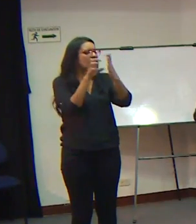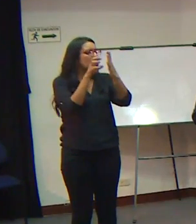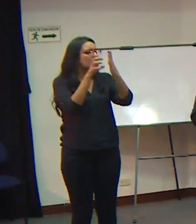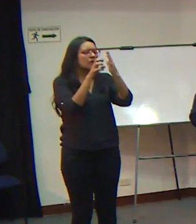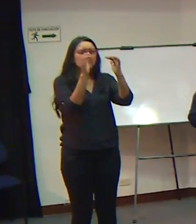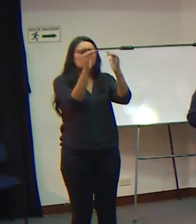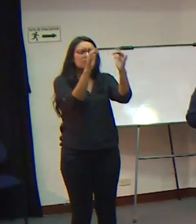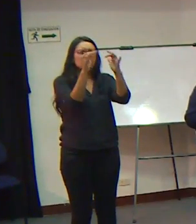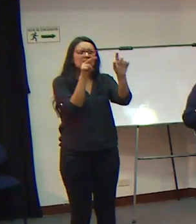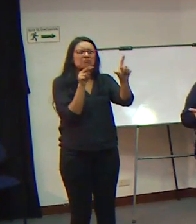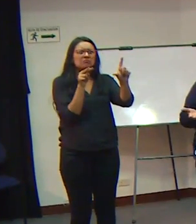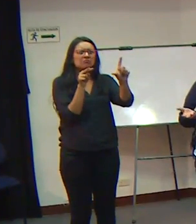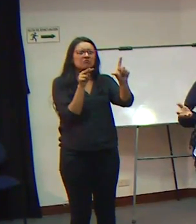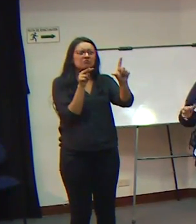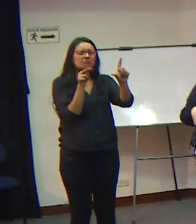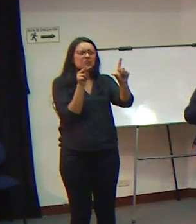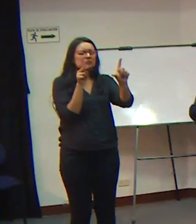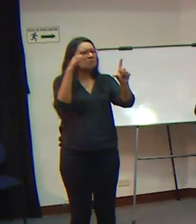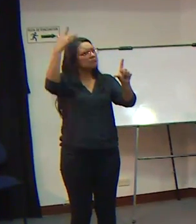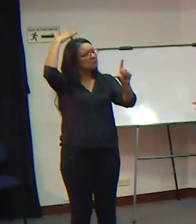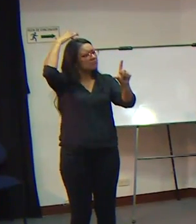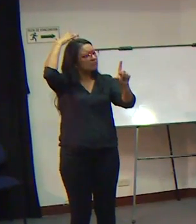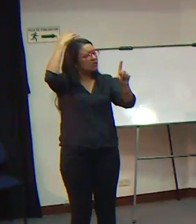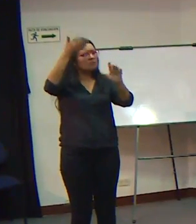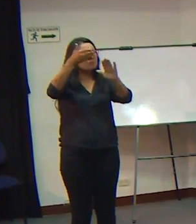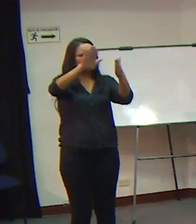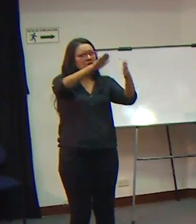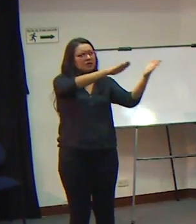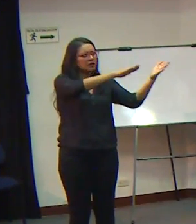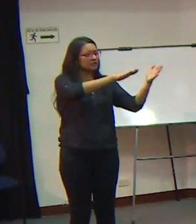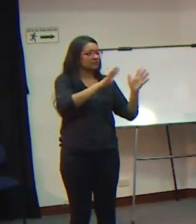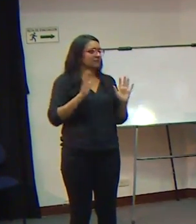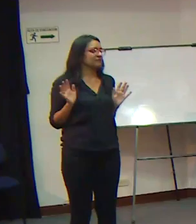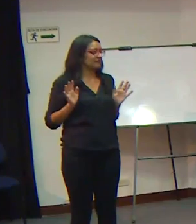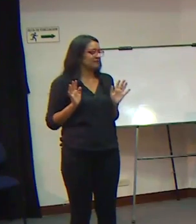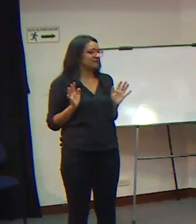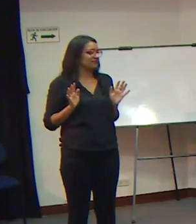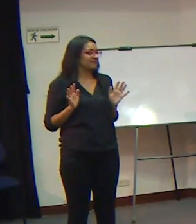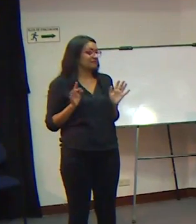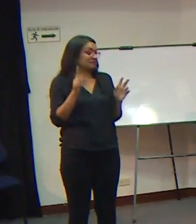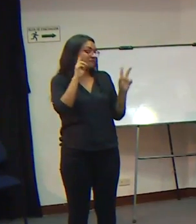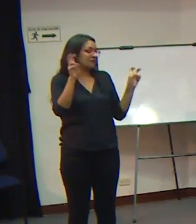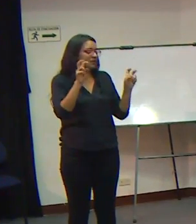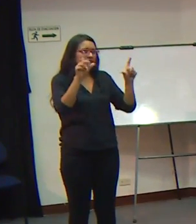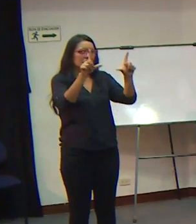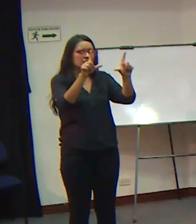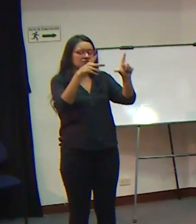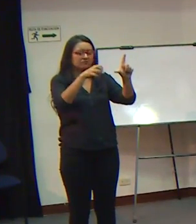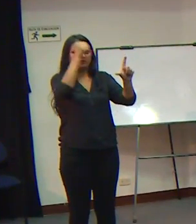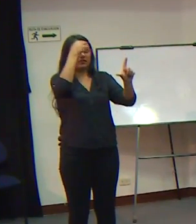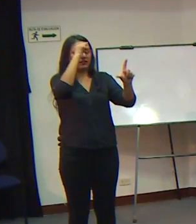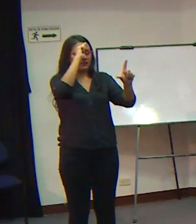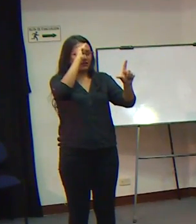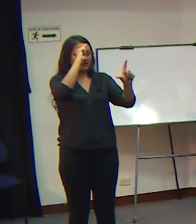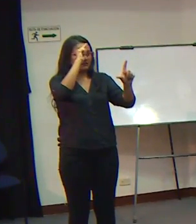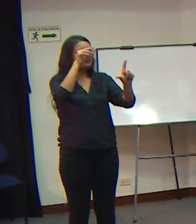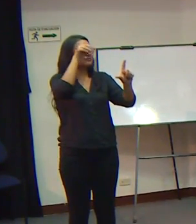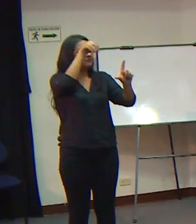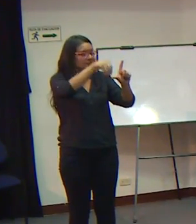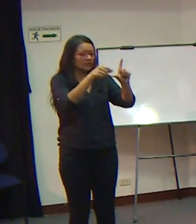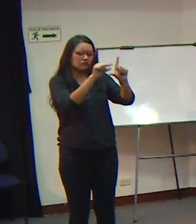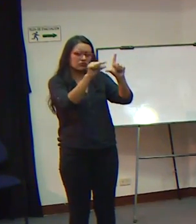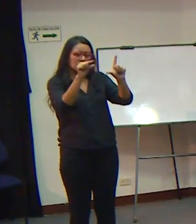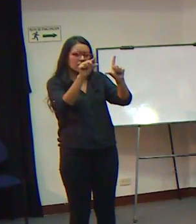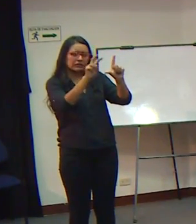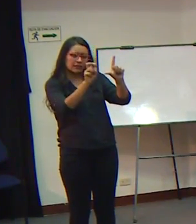imágenes, ¿sí? Y ve muertos, pues, que eso es lo que pueden leer. Porque a pesar de que tiene unos